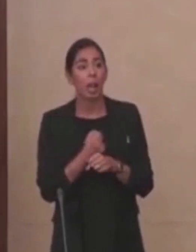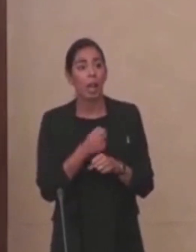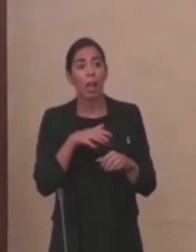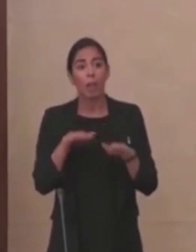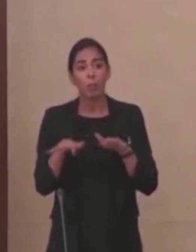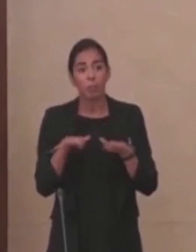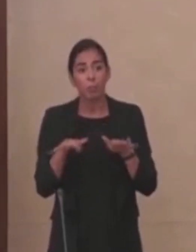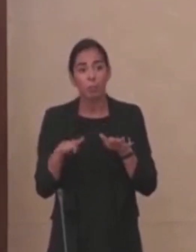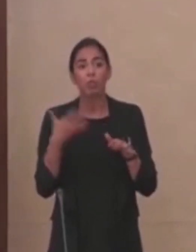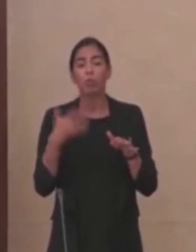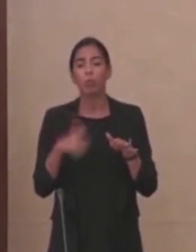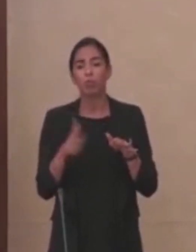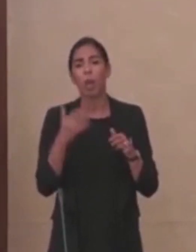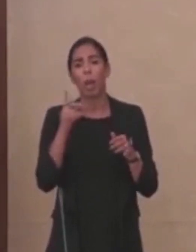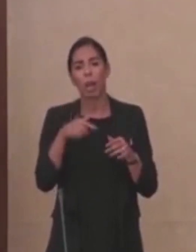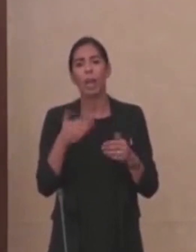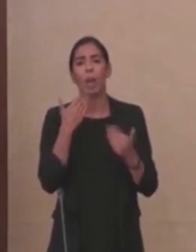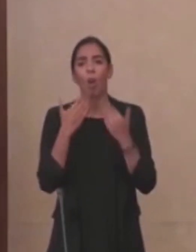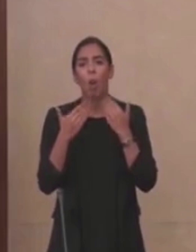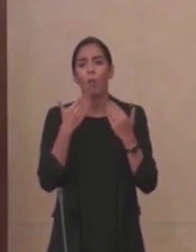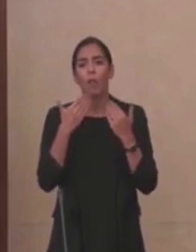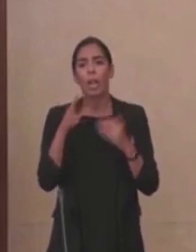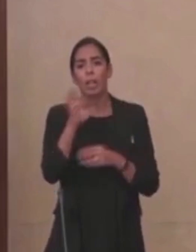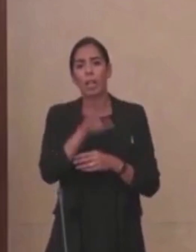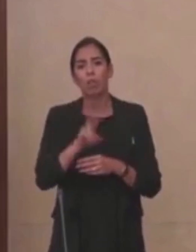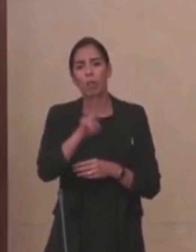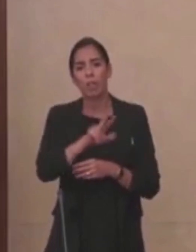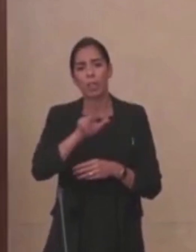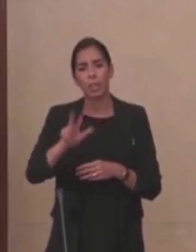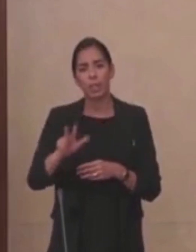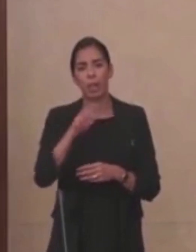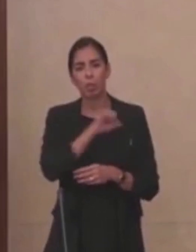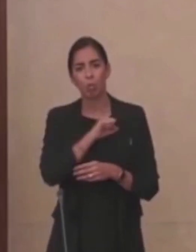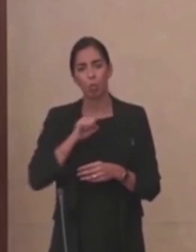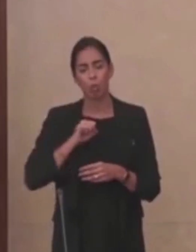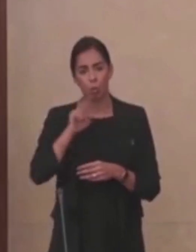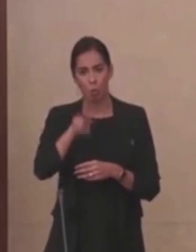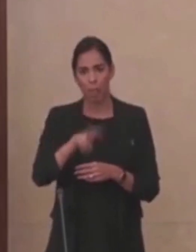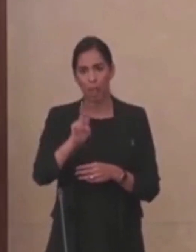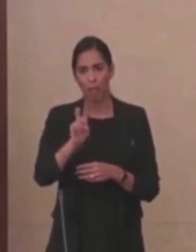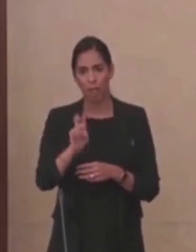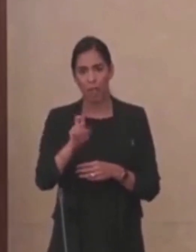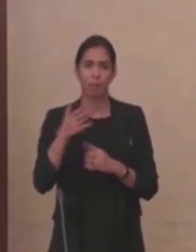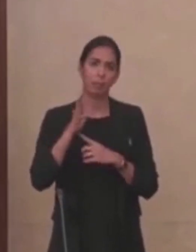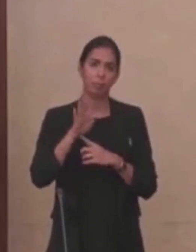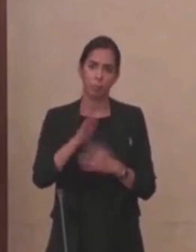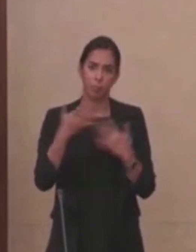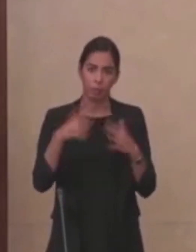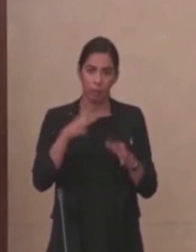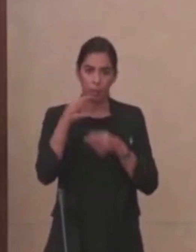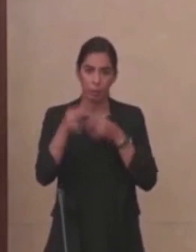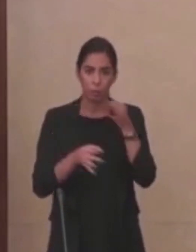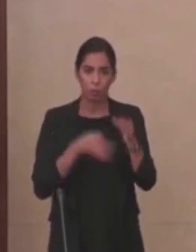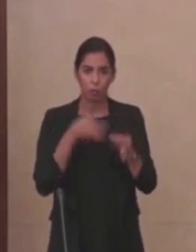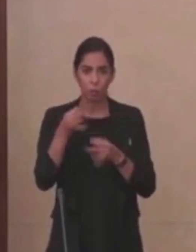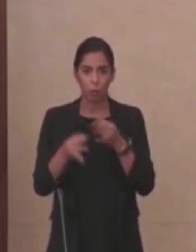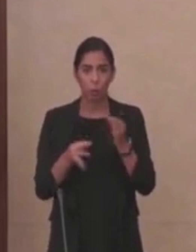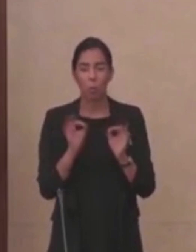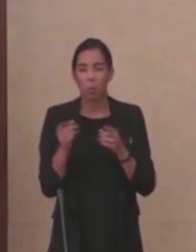ces activités ont été présentées à la conférence des régions le 23 juin